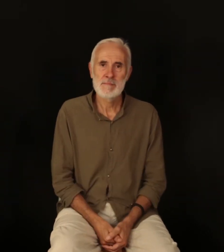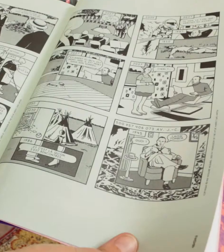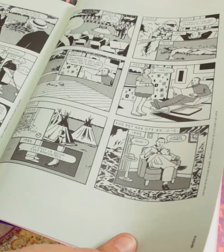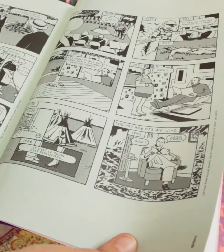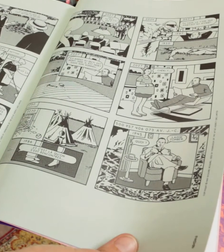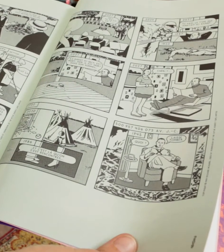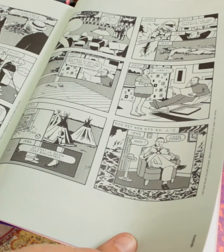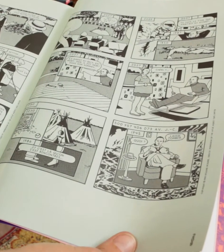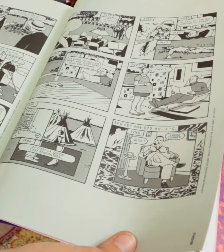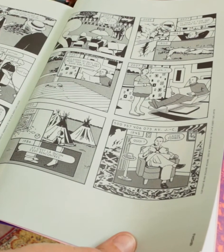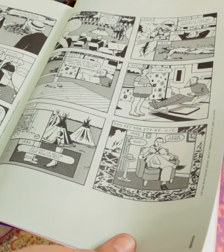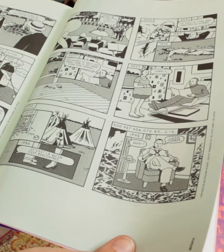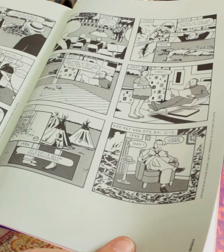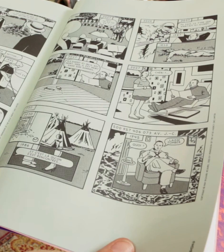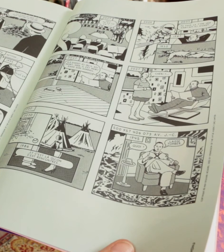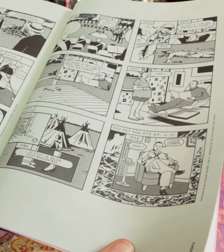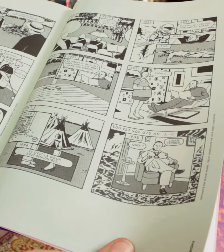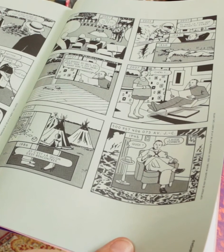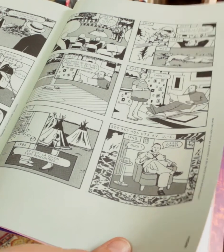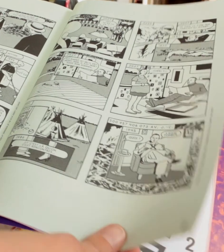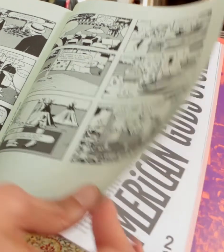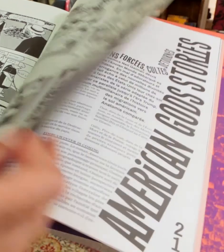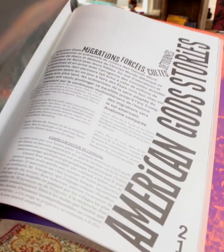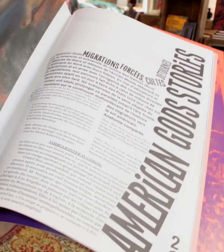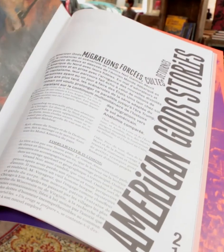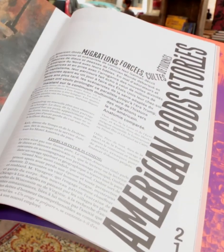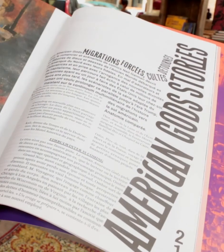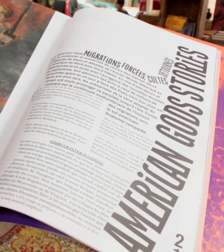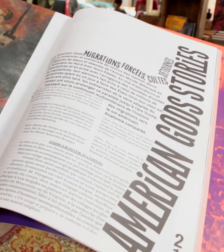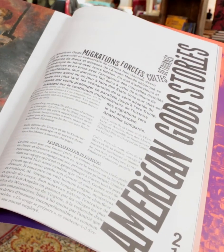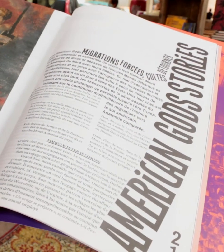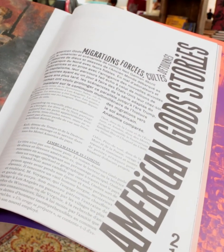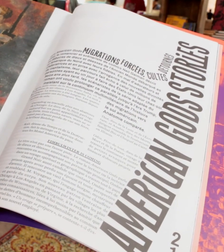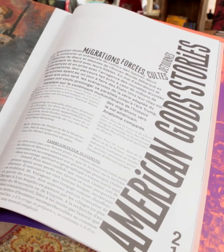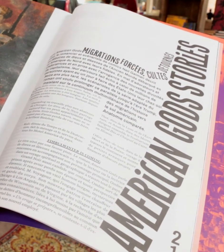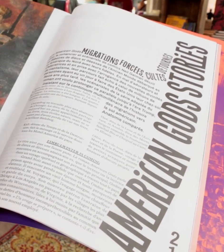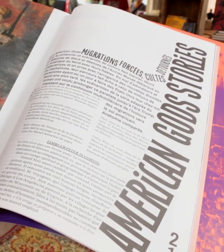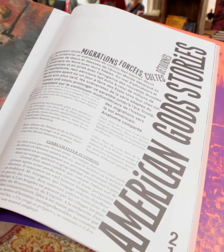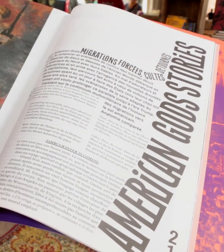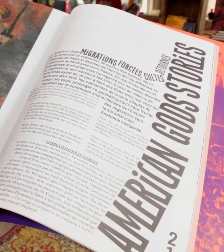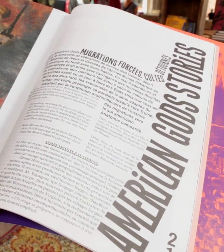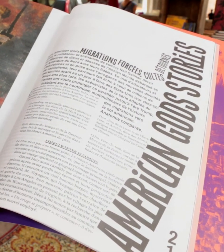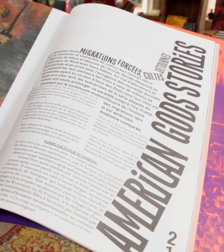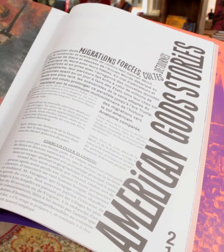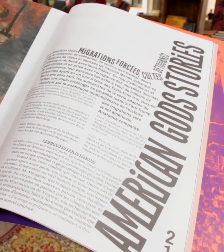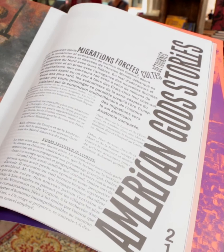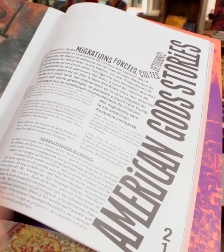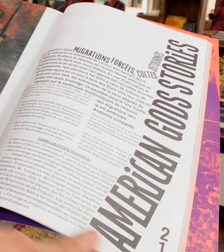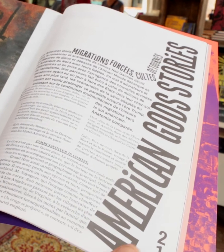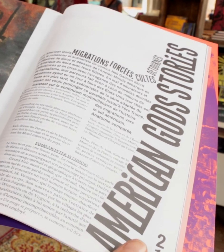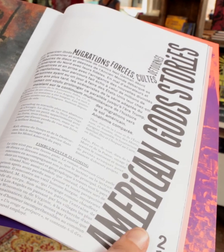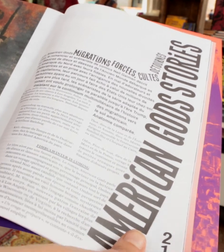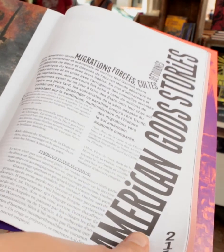Y algo de humo. Que el mundo va a cambiar, nos dicen. Es lo que hemos podido salvar. Después de